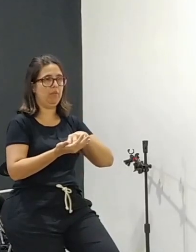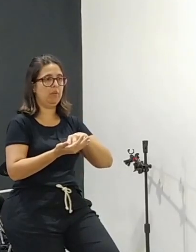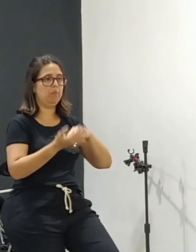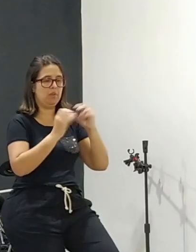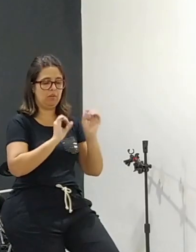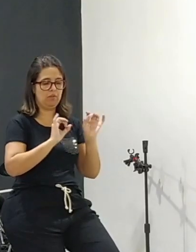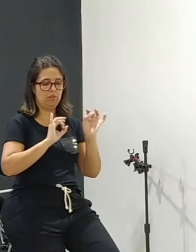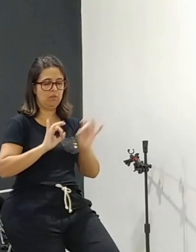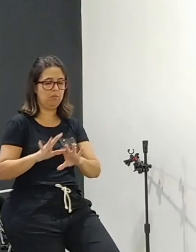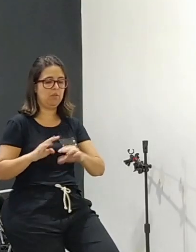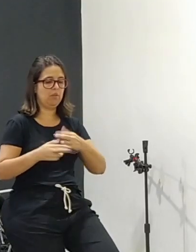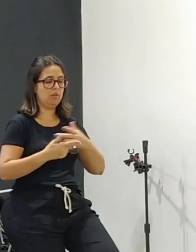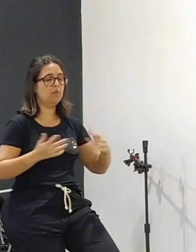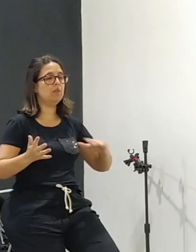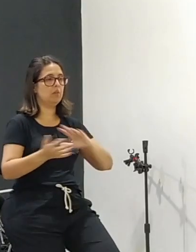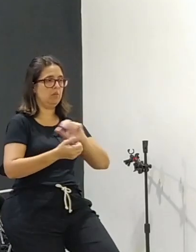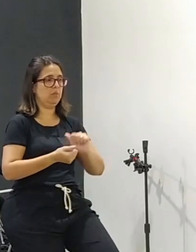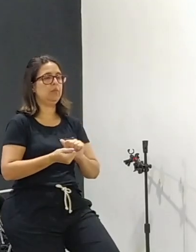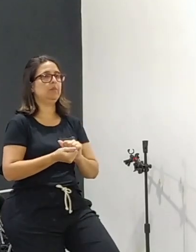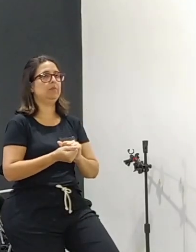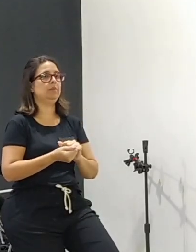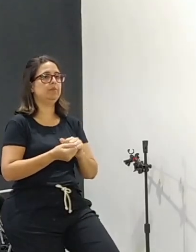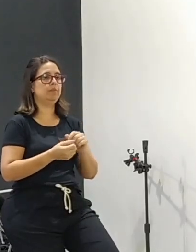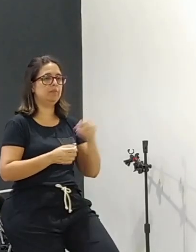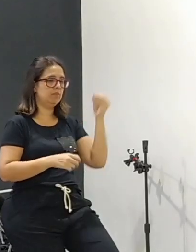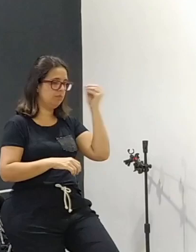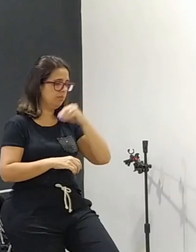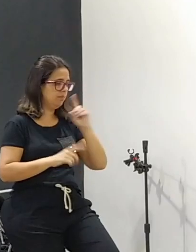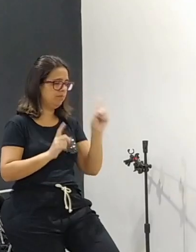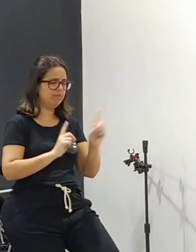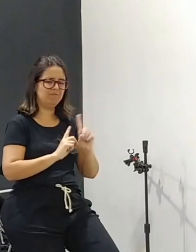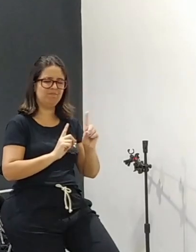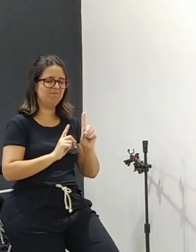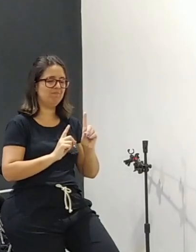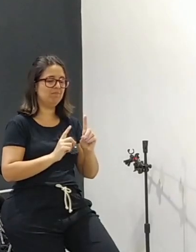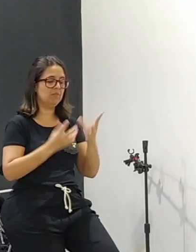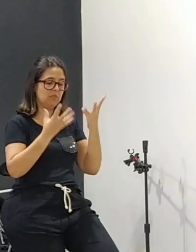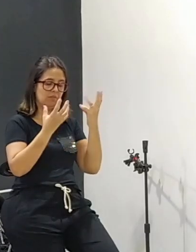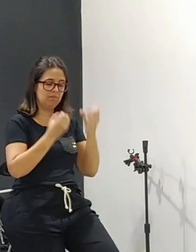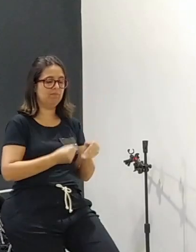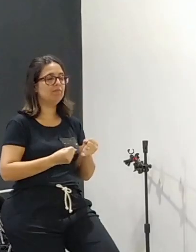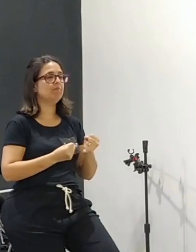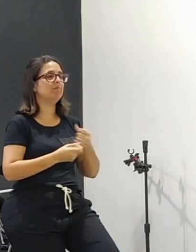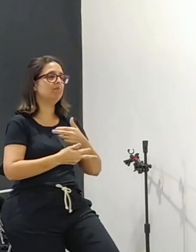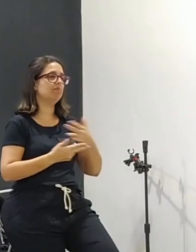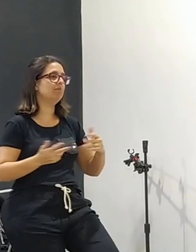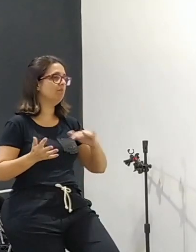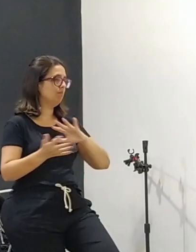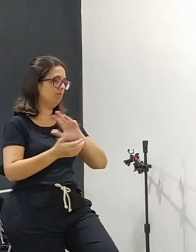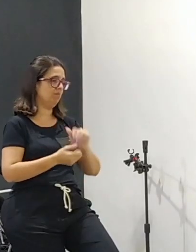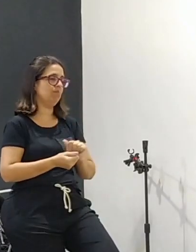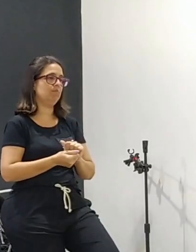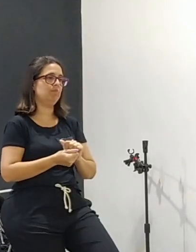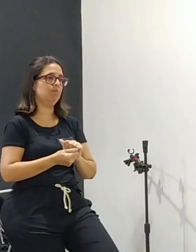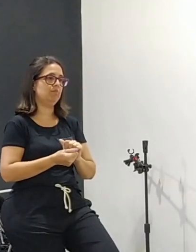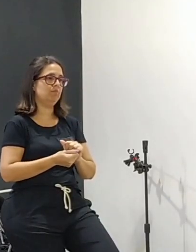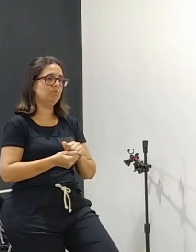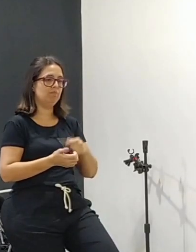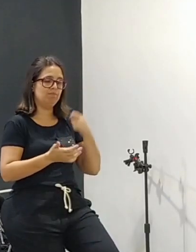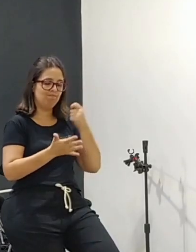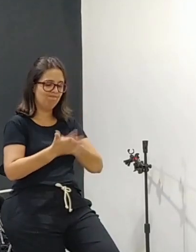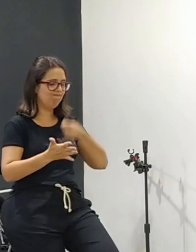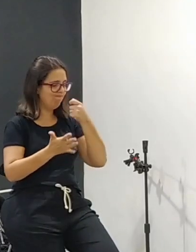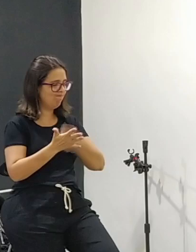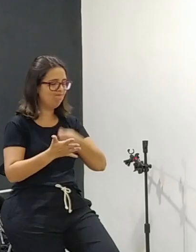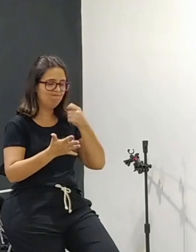em que Deus nos colocou. Não desista, não se renda a esse mundo, não desista da batalha,